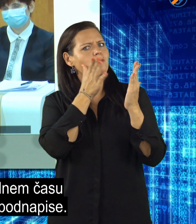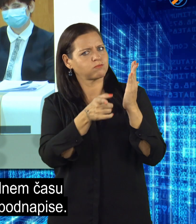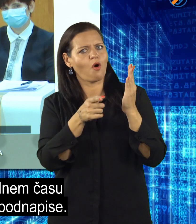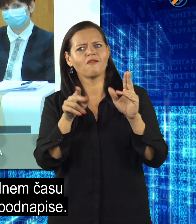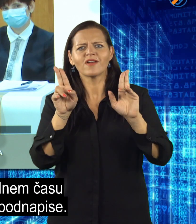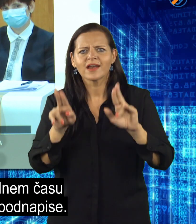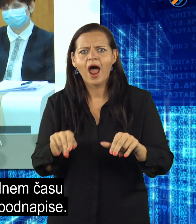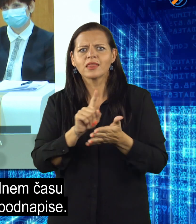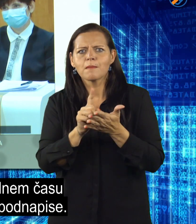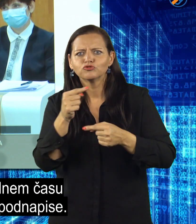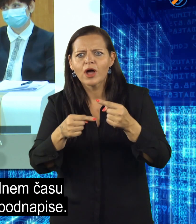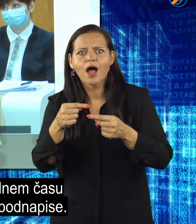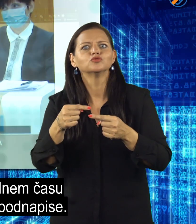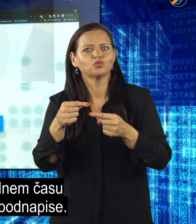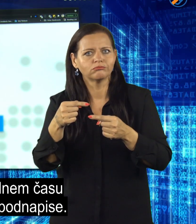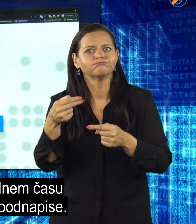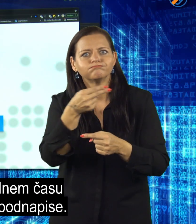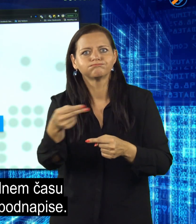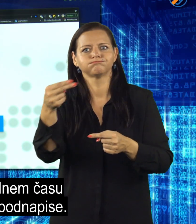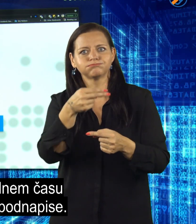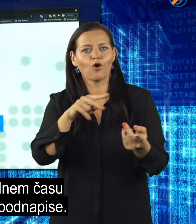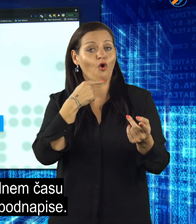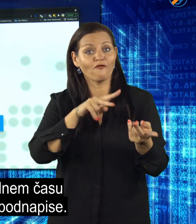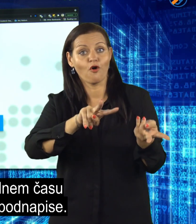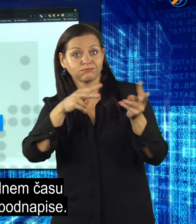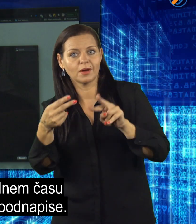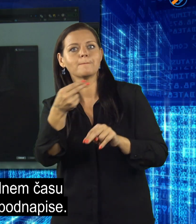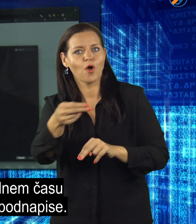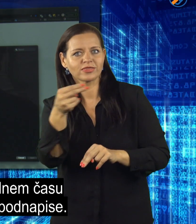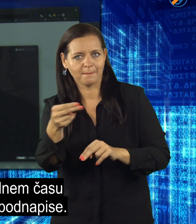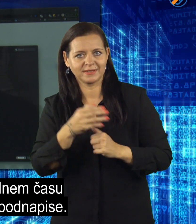Program bo v realnem času pretvarjal govor v podnapise.